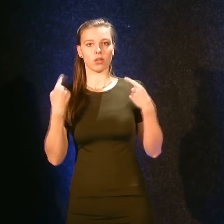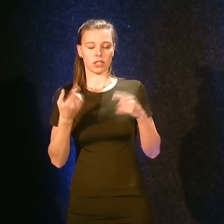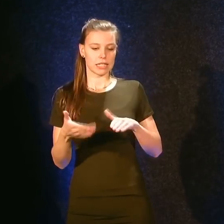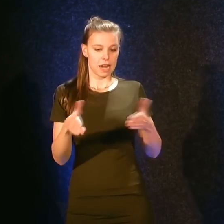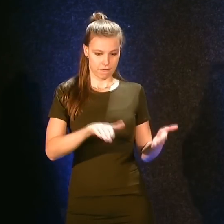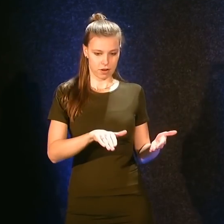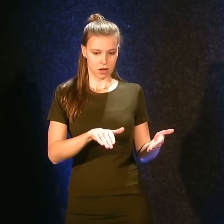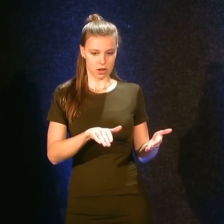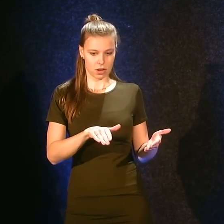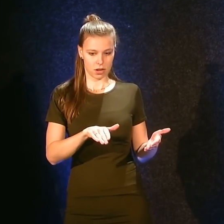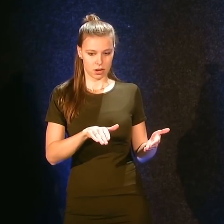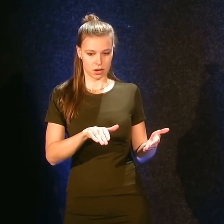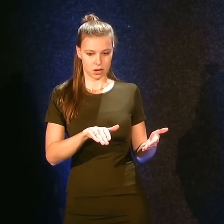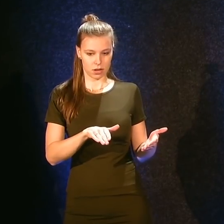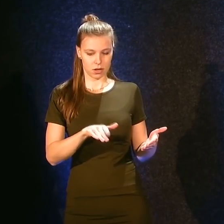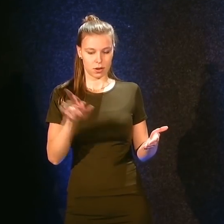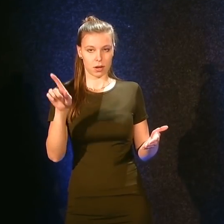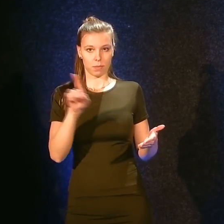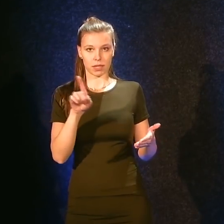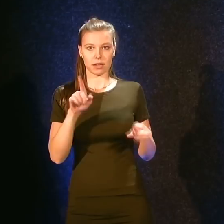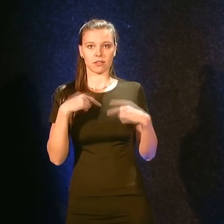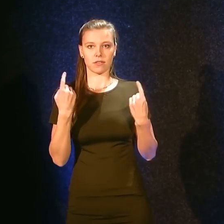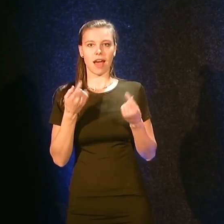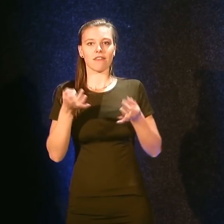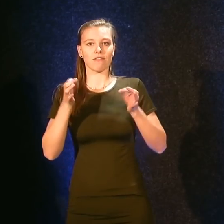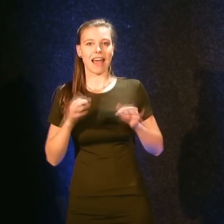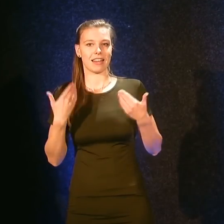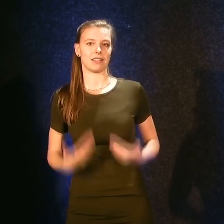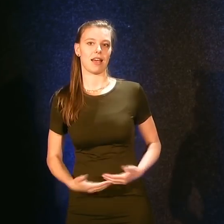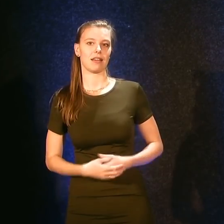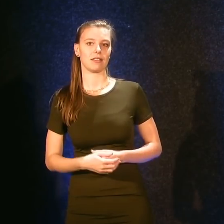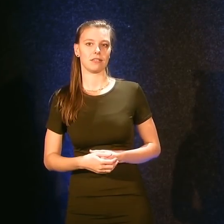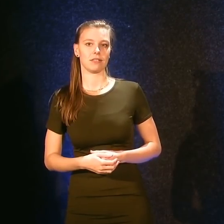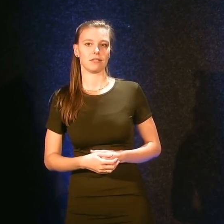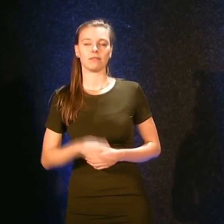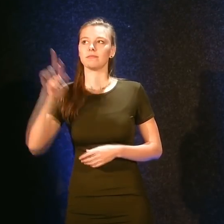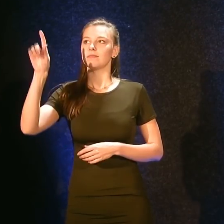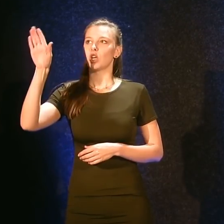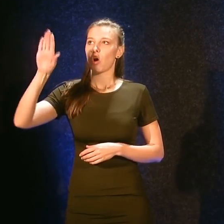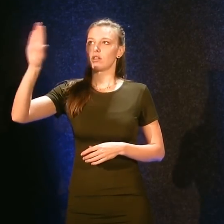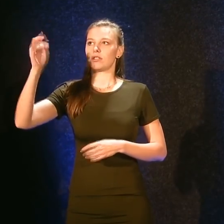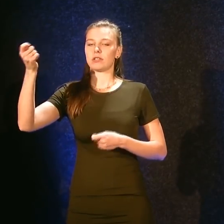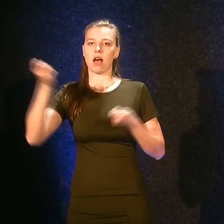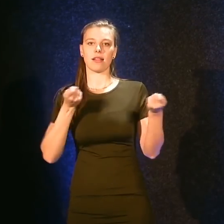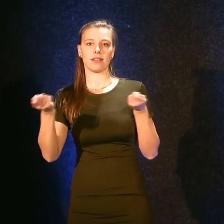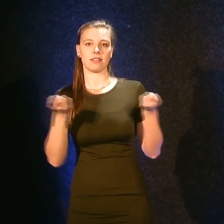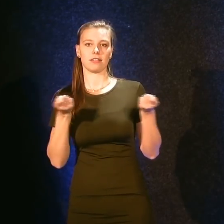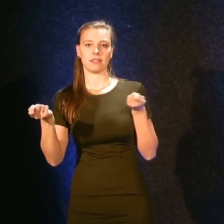sterven betekent dat we veilig zijn in de handen van